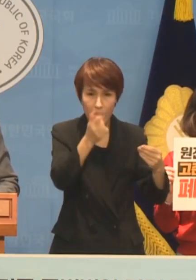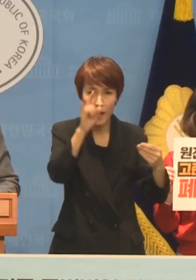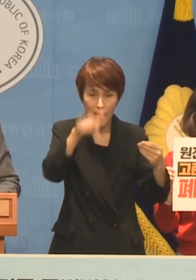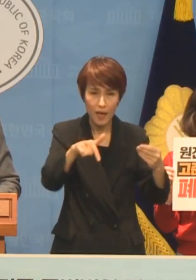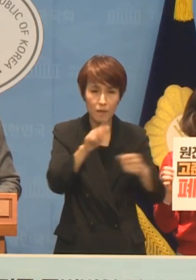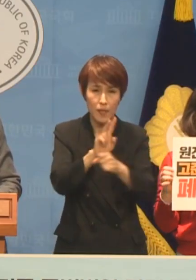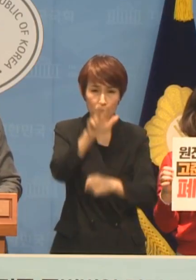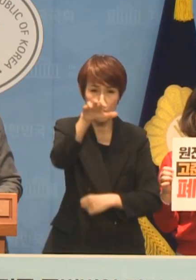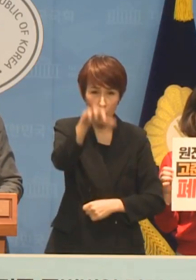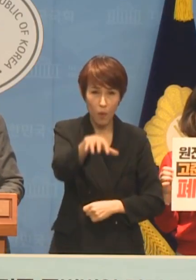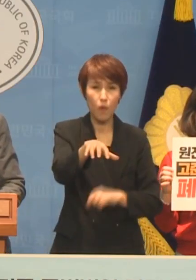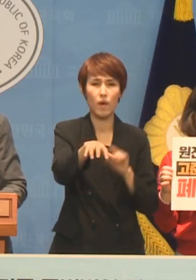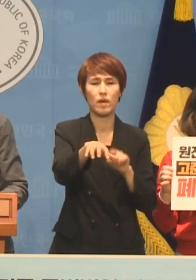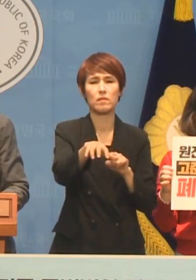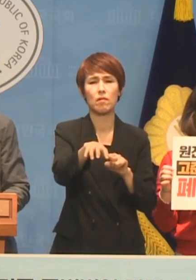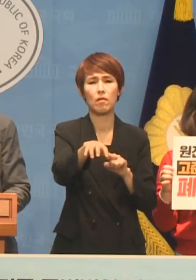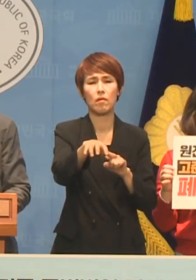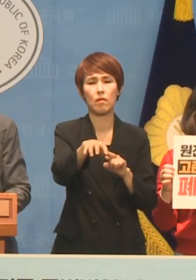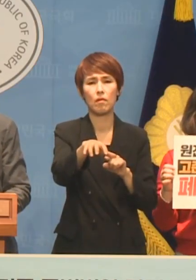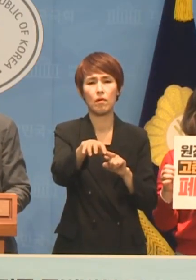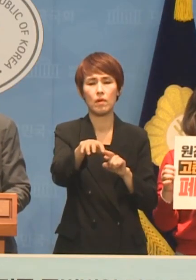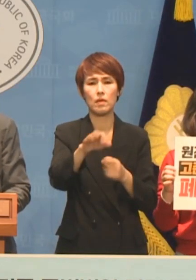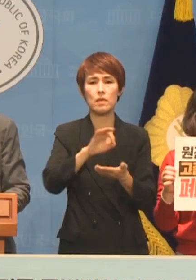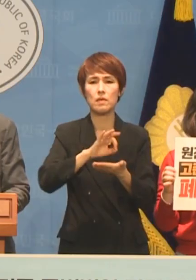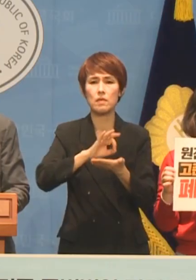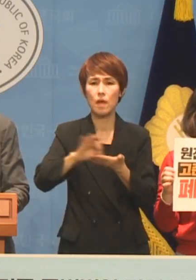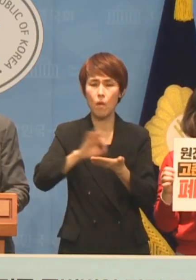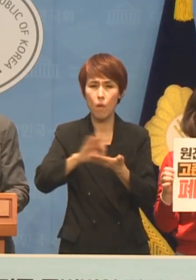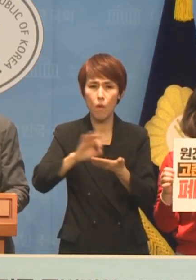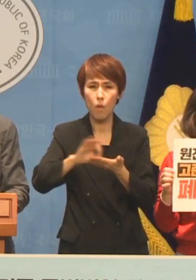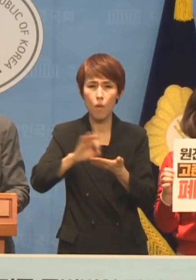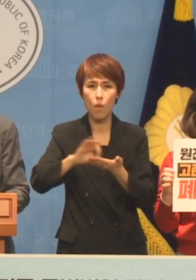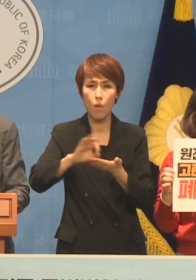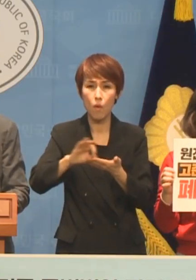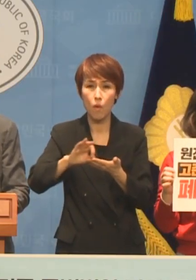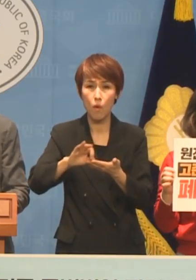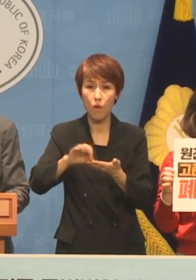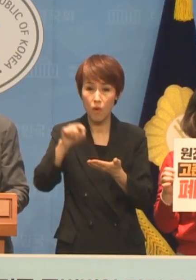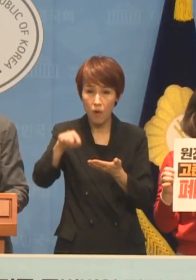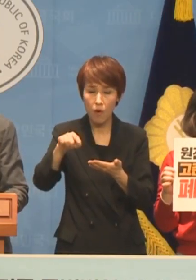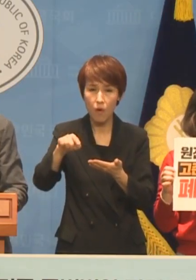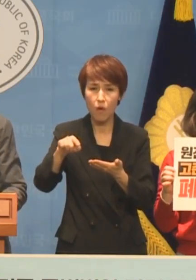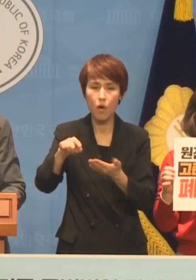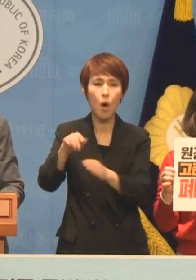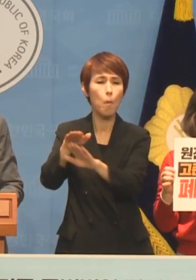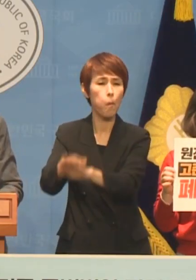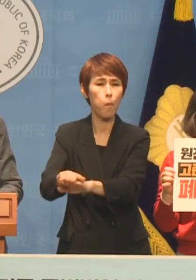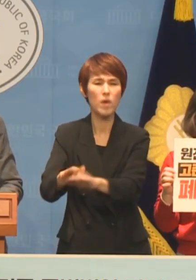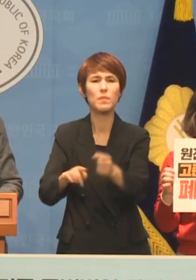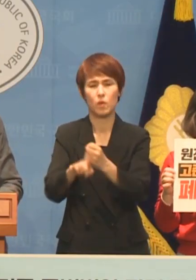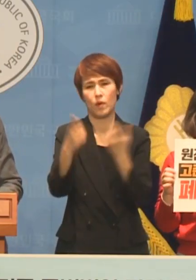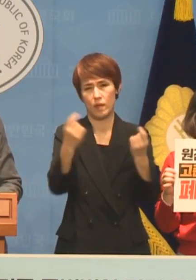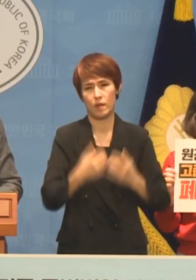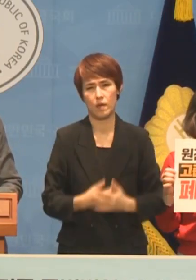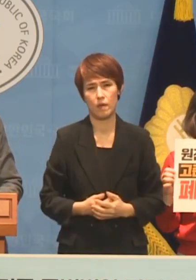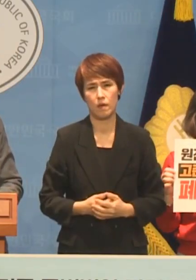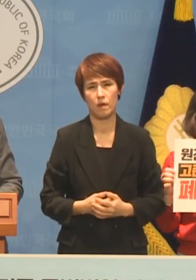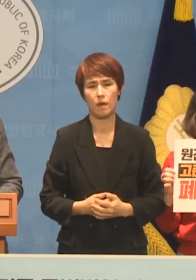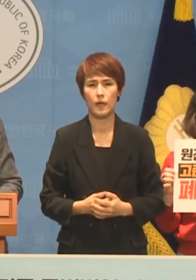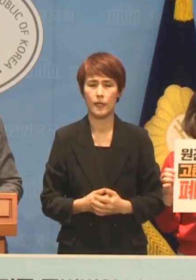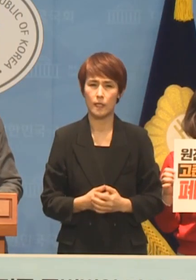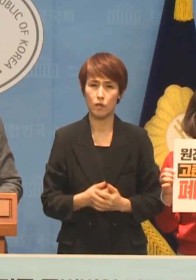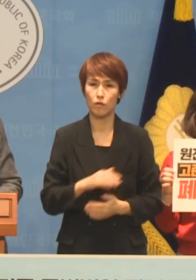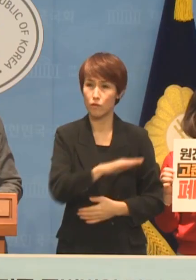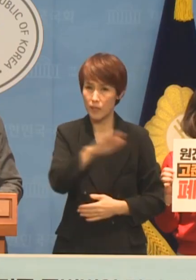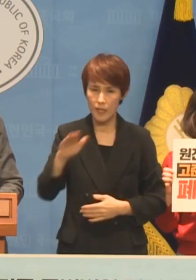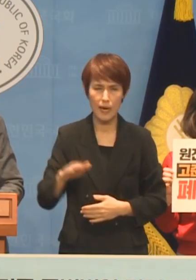지역의 고준위 핵폐기물, 일명 사용후 해결료를 계속 보관하겠다라는 법입니다. 그렇기 때문에 저희들이 부덕불 이렇게 새벽에